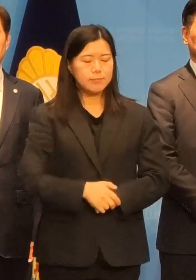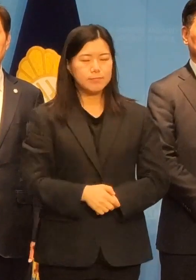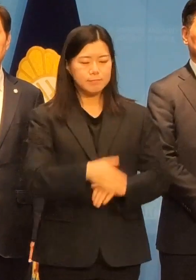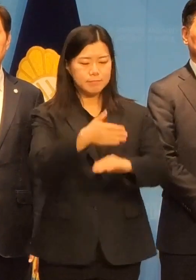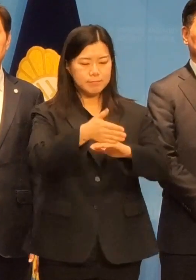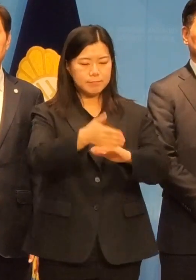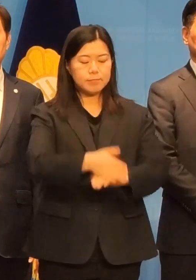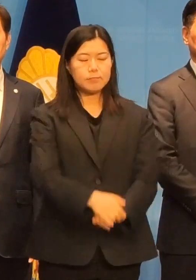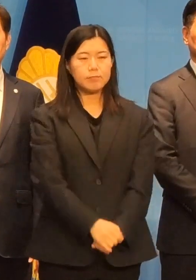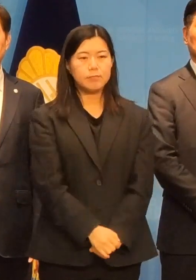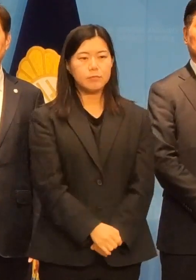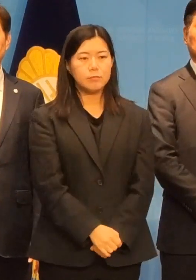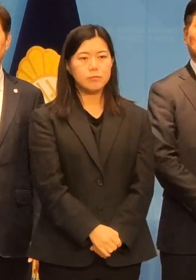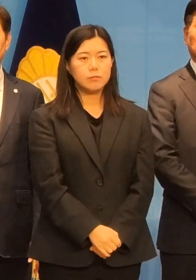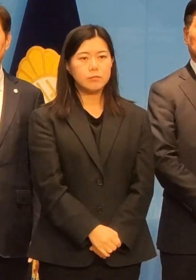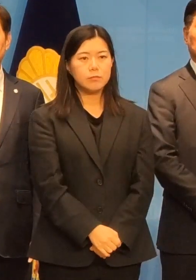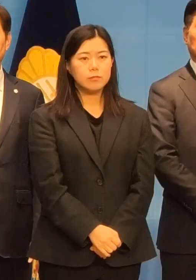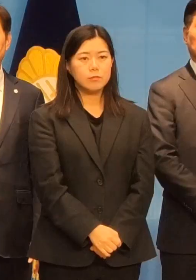고맙습니다.